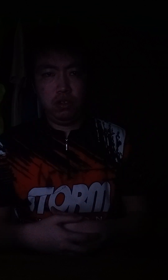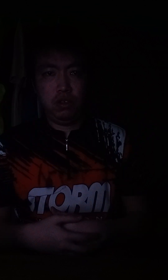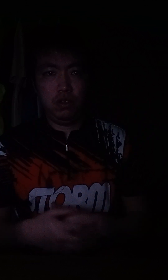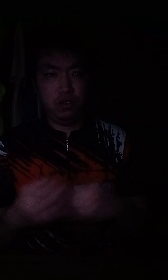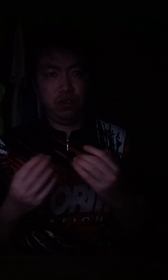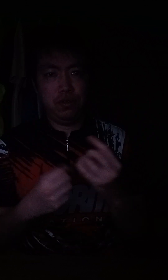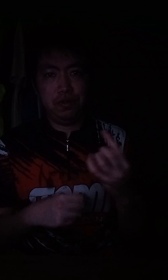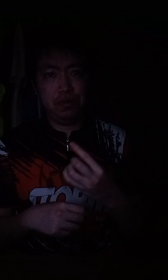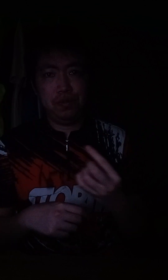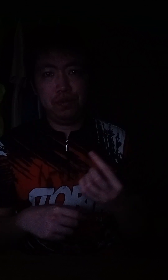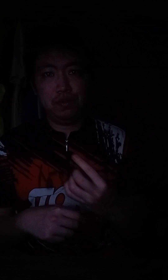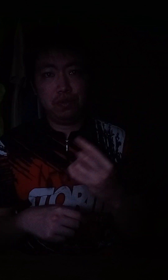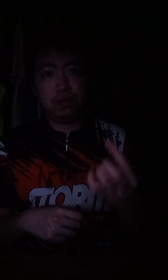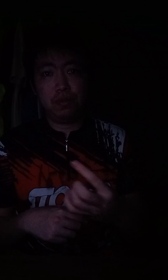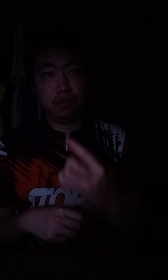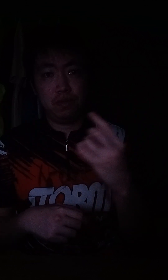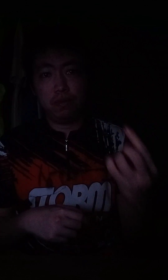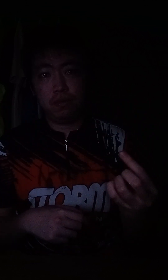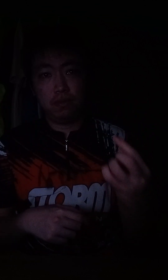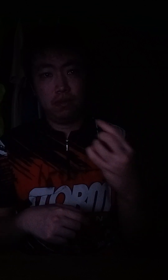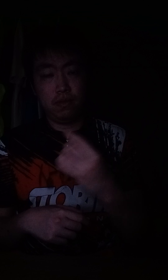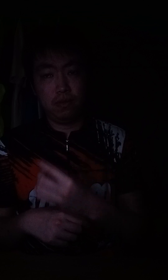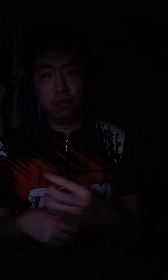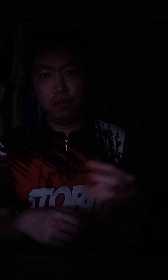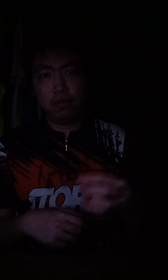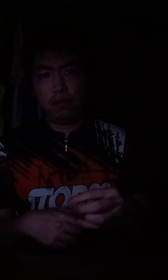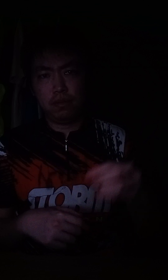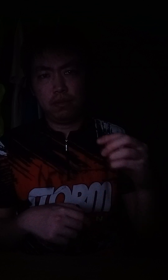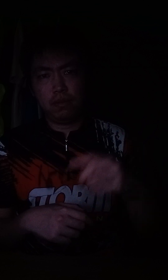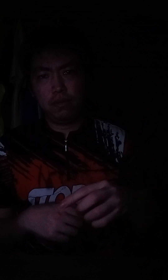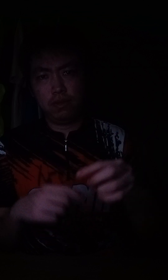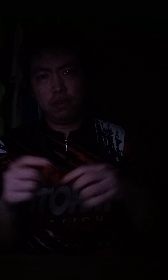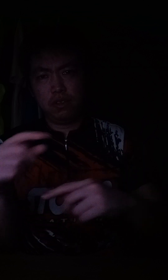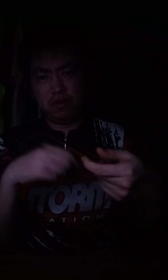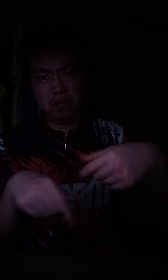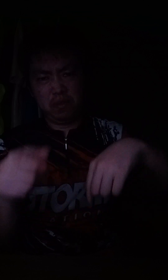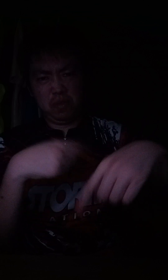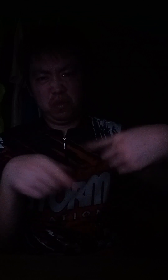거기서도 이제 사람이 한 명 빠지면 이제 그 사람을 또 메꿔야 되니까.